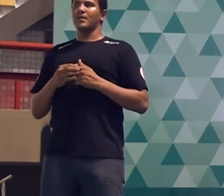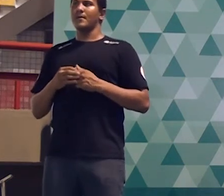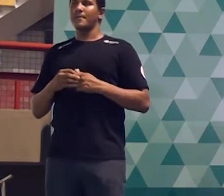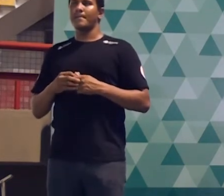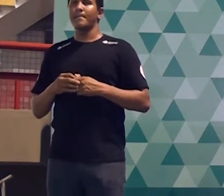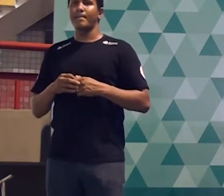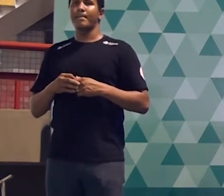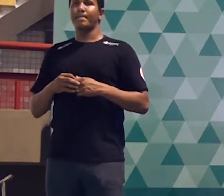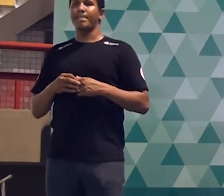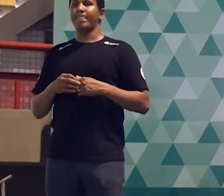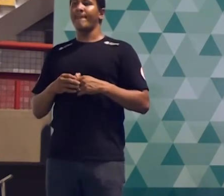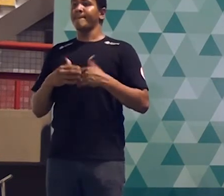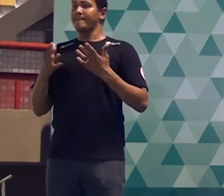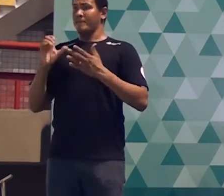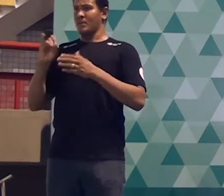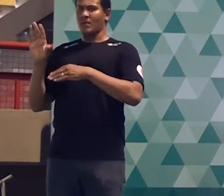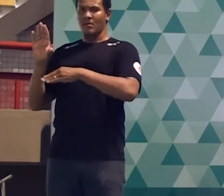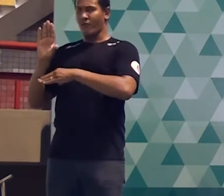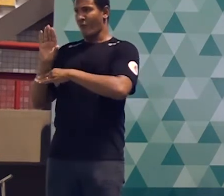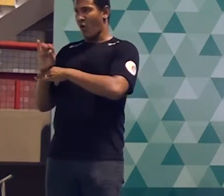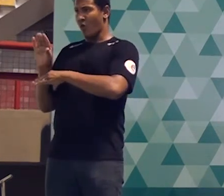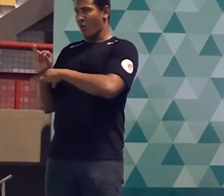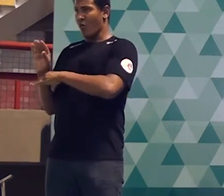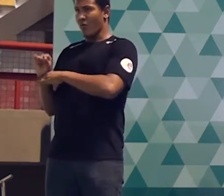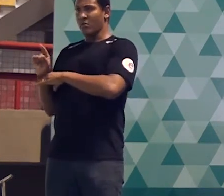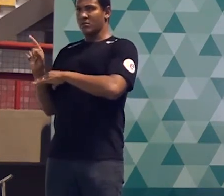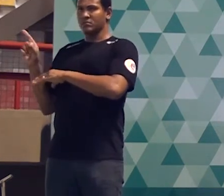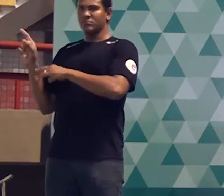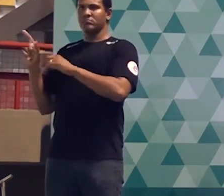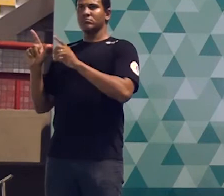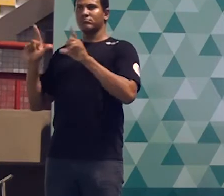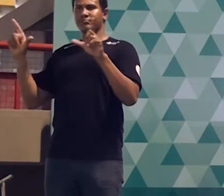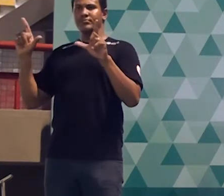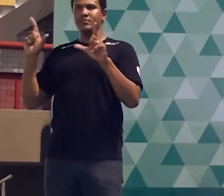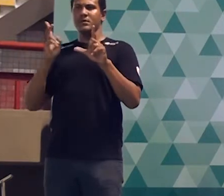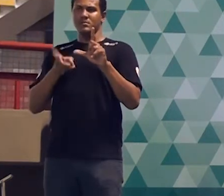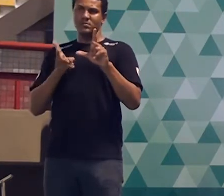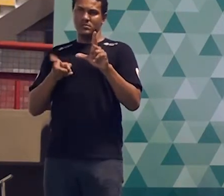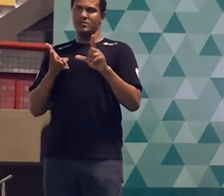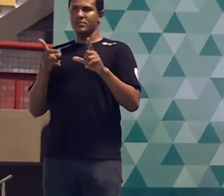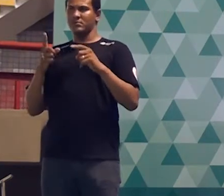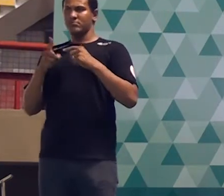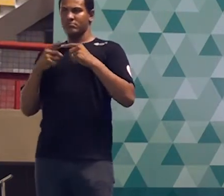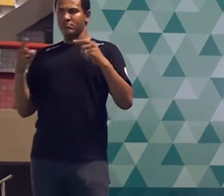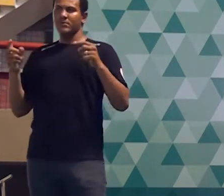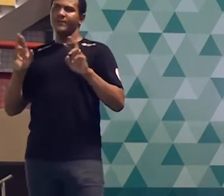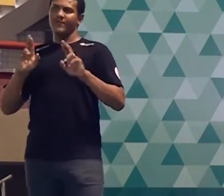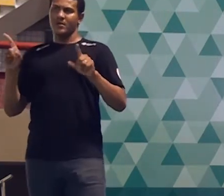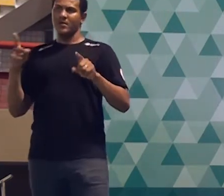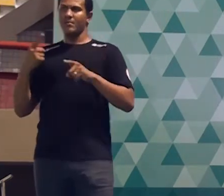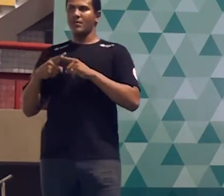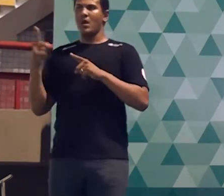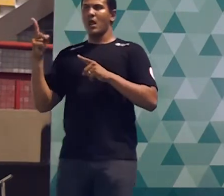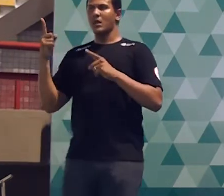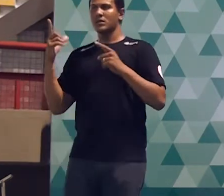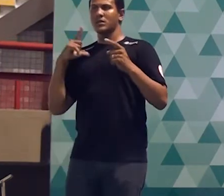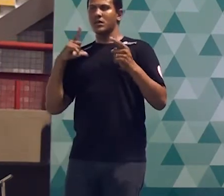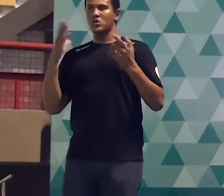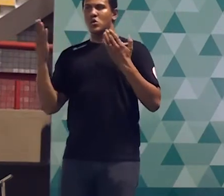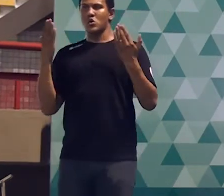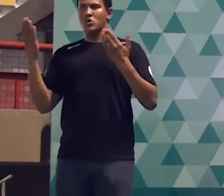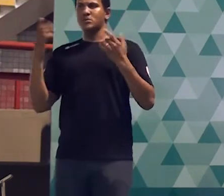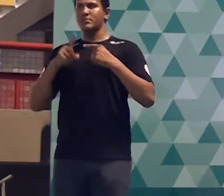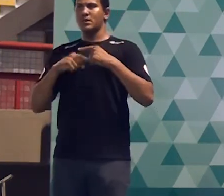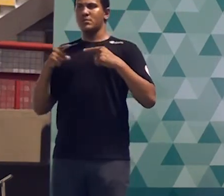foto dessas telas, eu procuro fazer as telas diferentes do que tem na apostila para que vocês tenham 2 materiais, tá